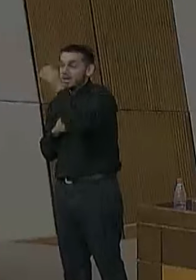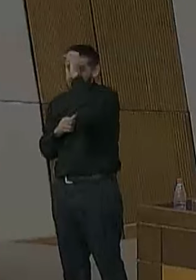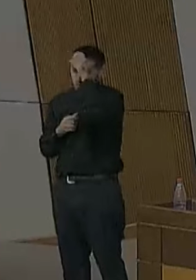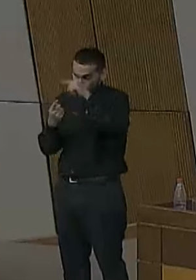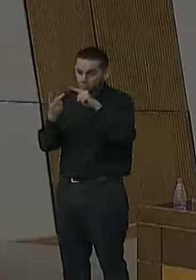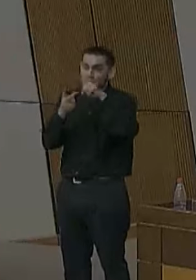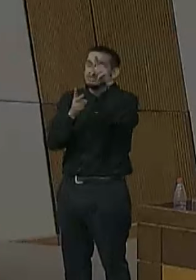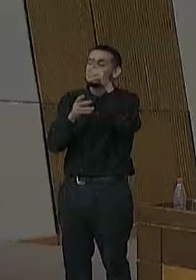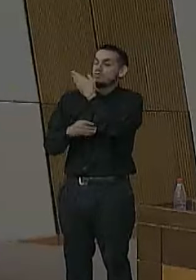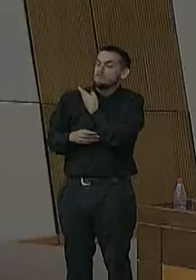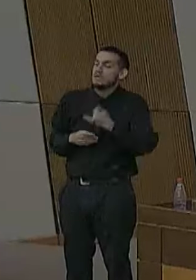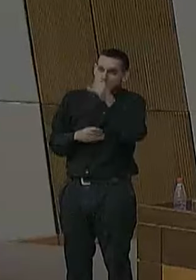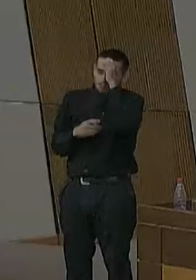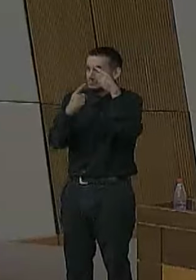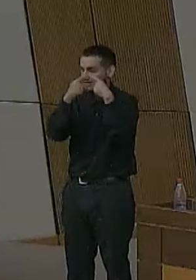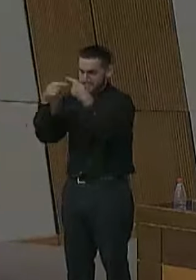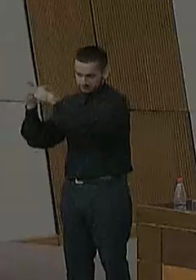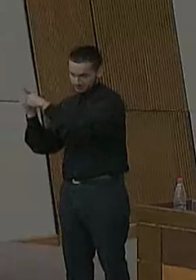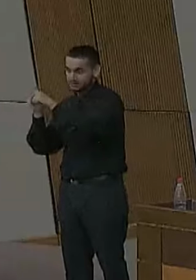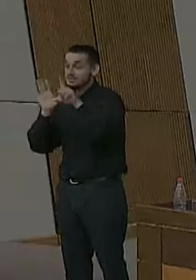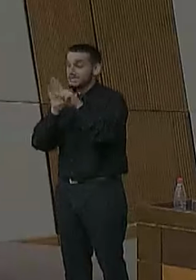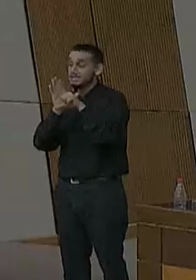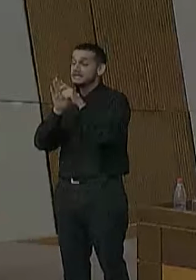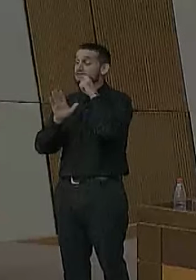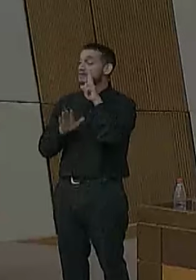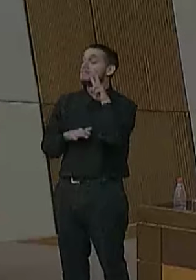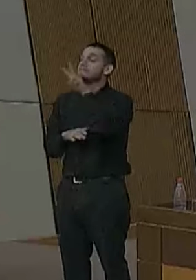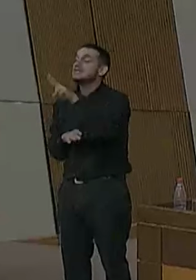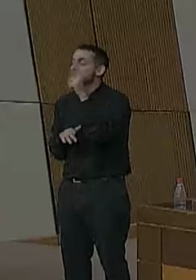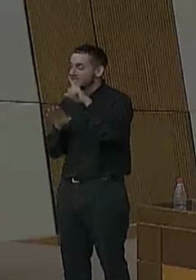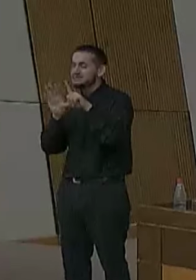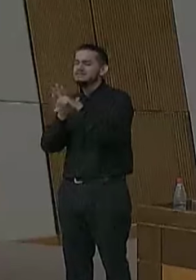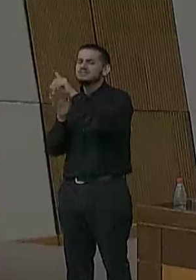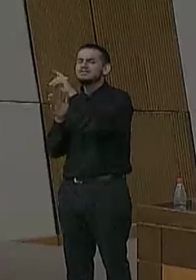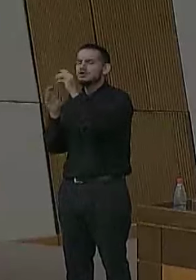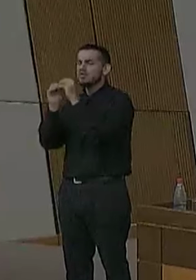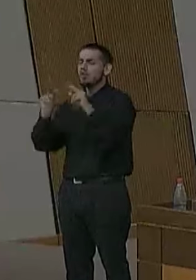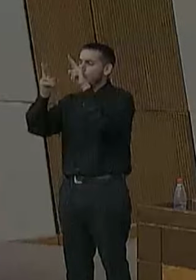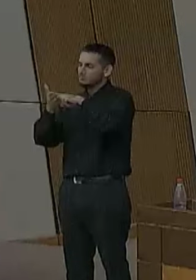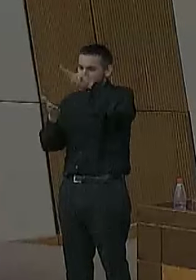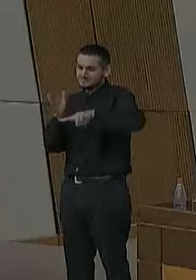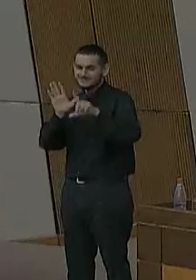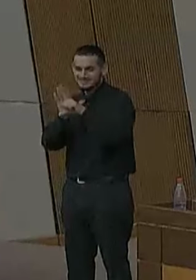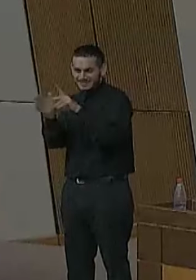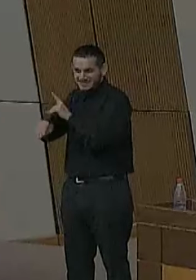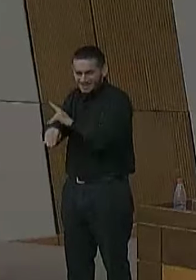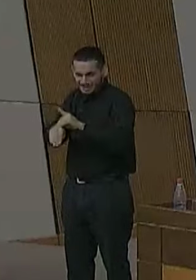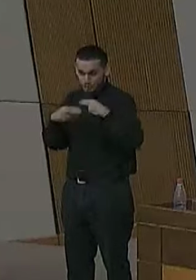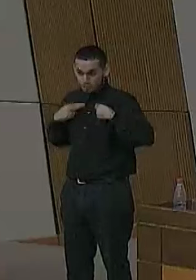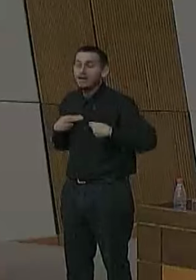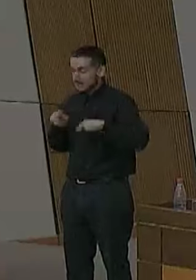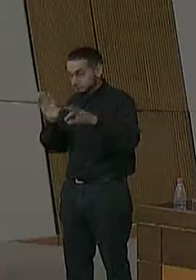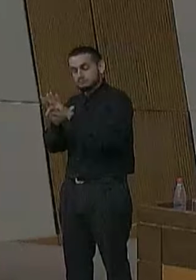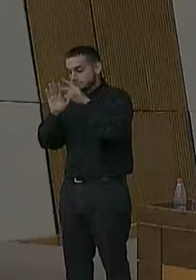que mirar desde ese punto, desde la mirada del enfoque de derechos y también todas las medidas que la ley tiene que